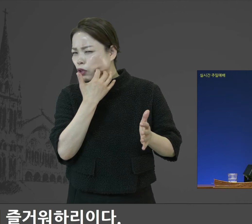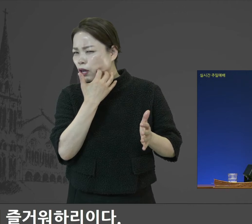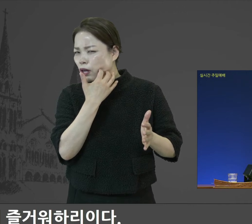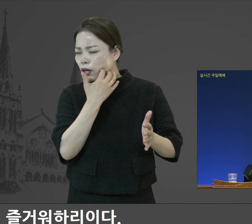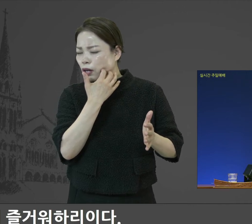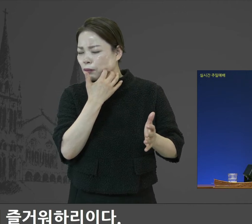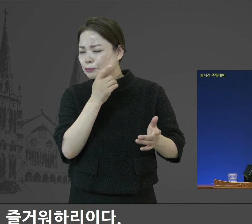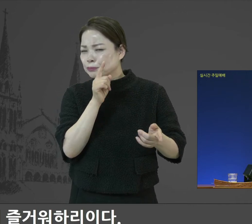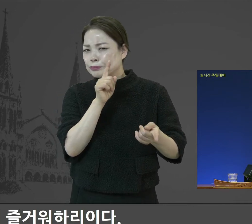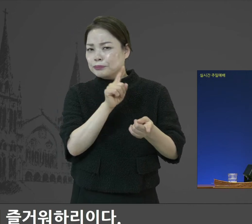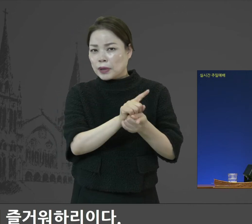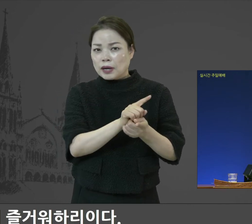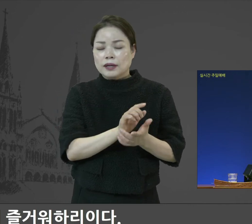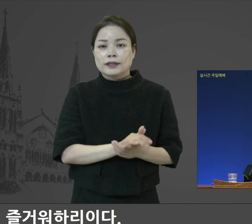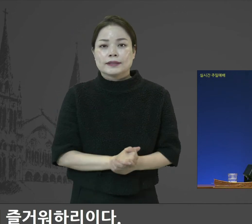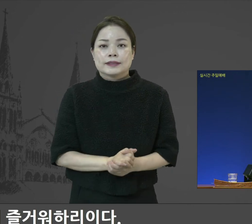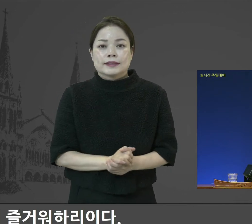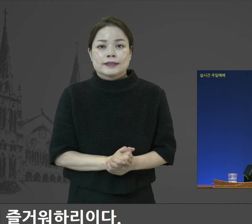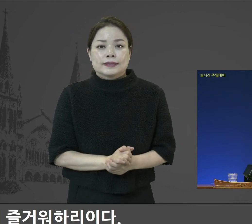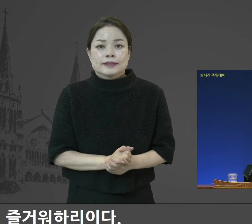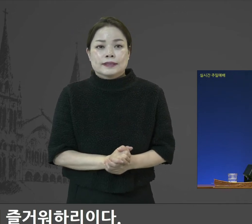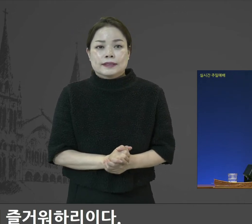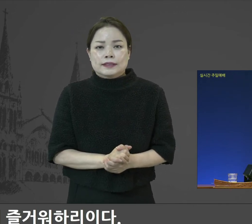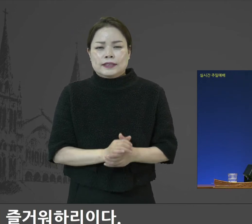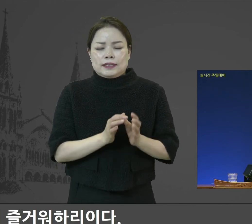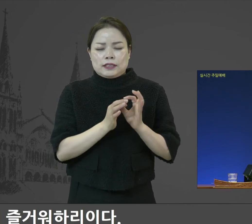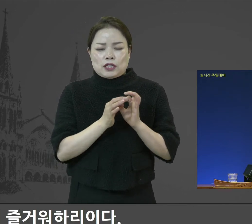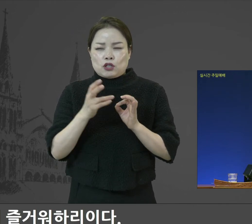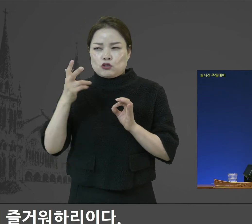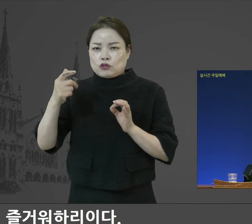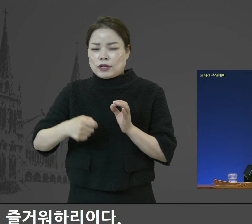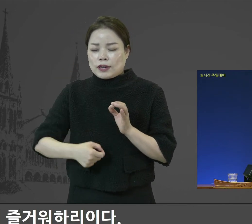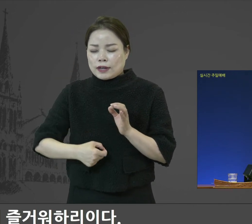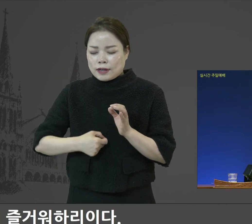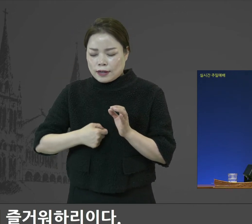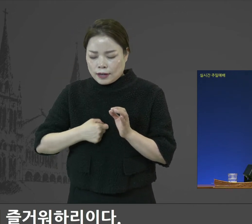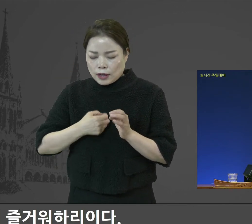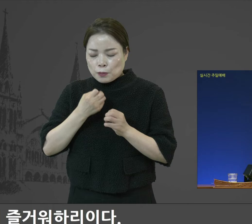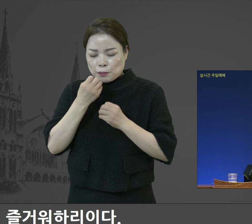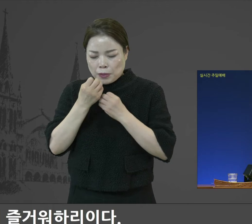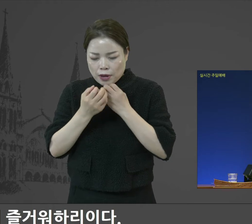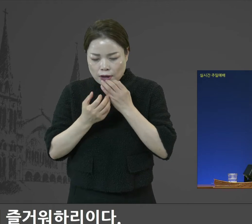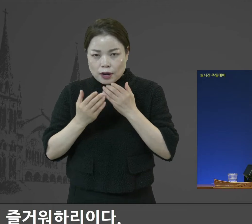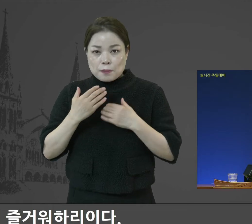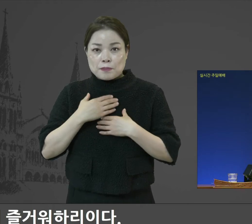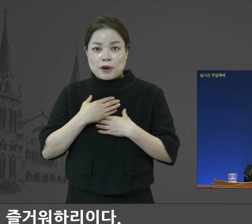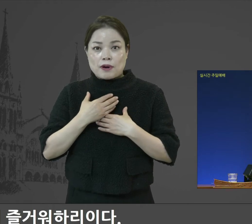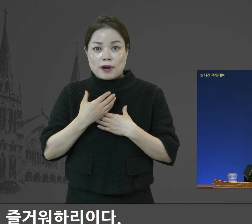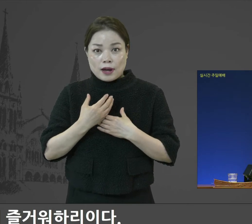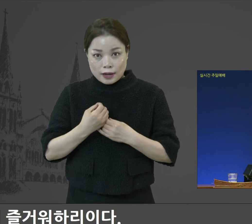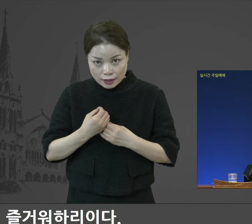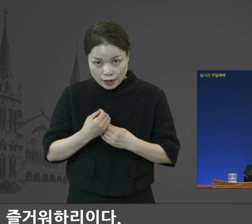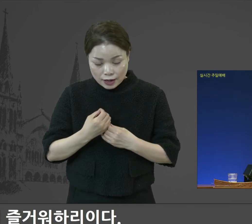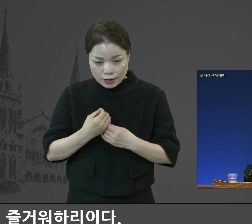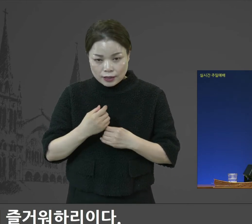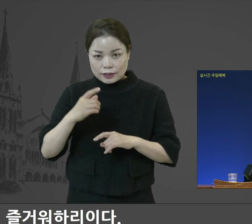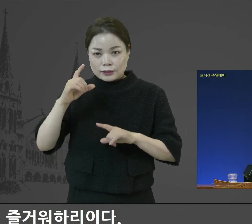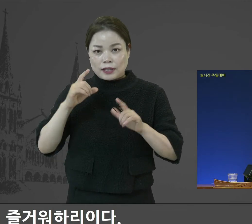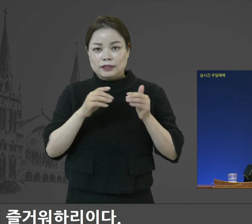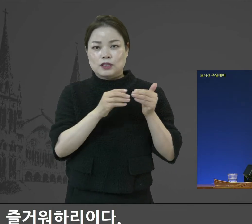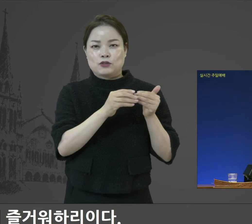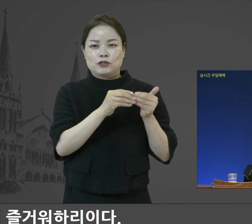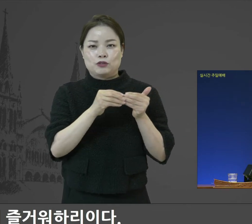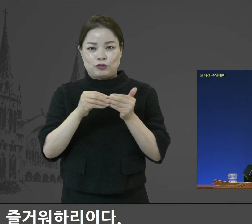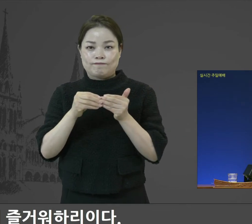무한을 당함이니이다. 계속 주의 의의를 읊조릴 수 있는 평안의 상태로 인도해